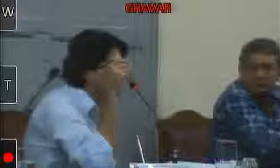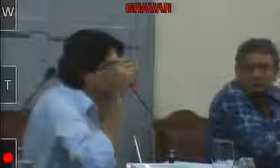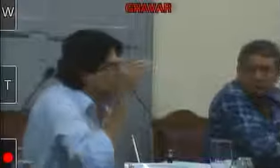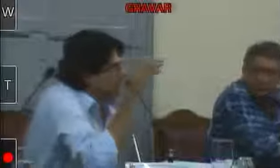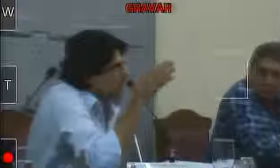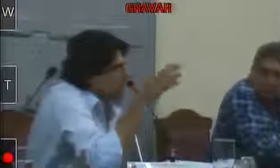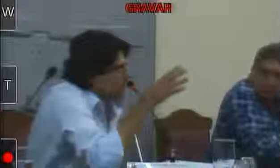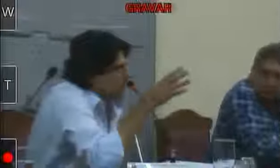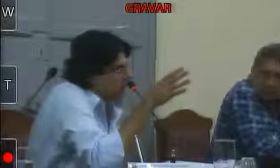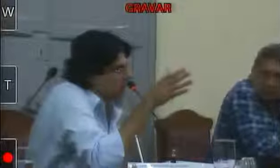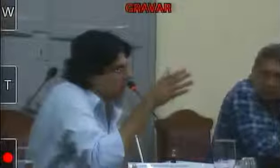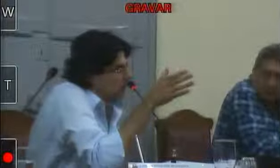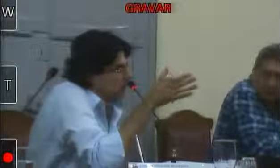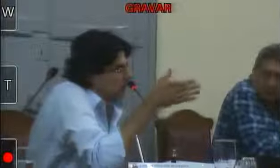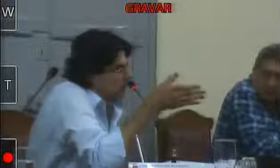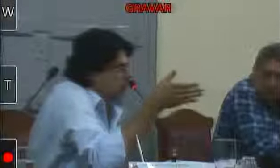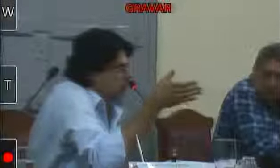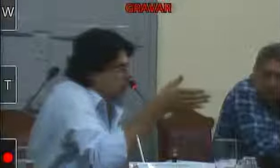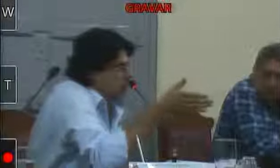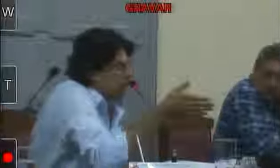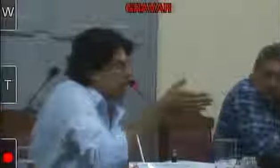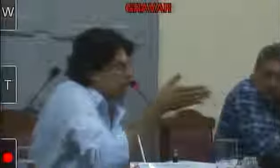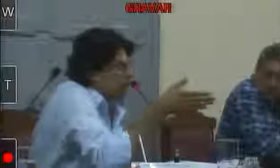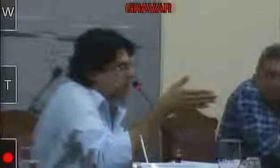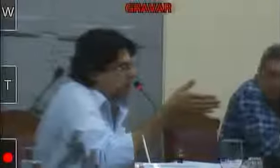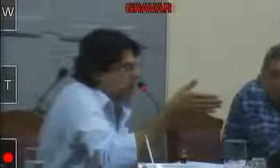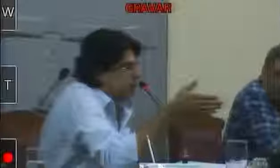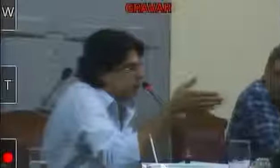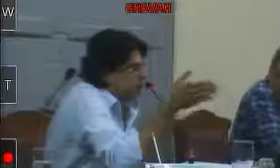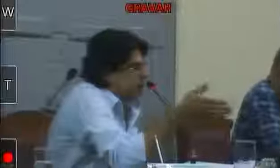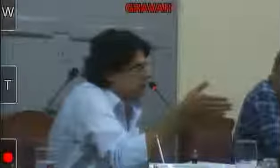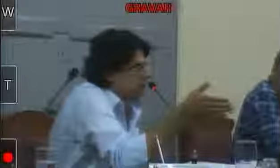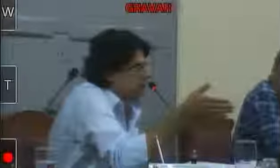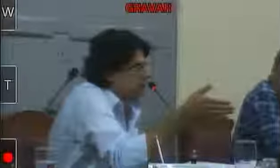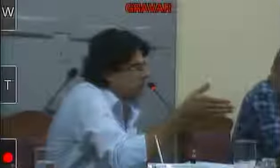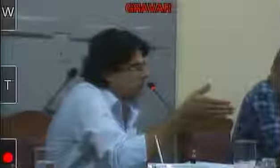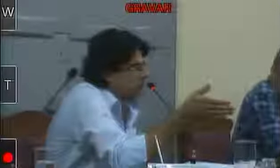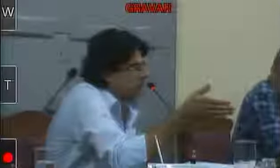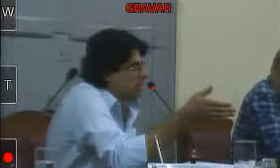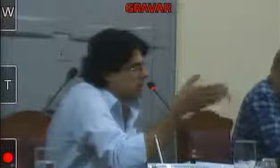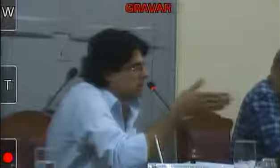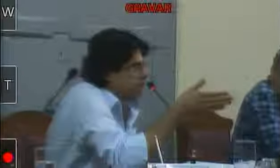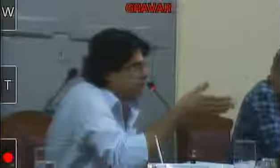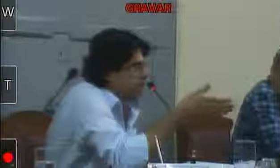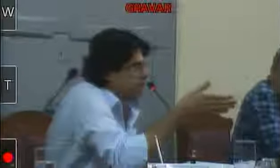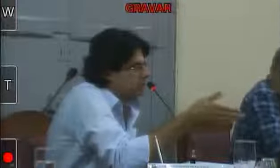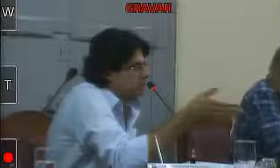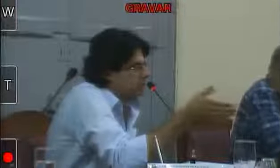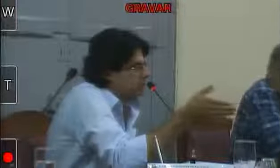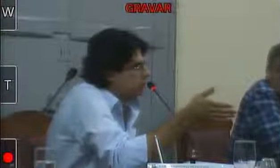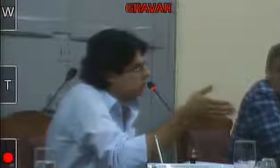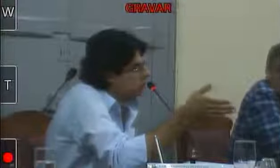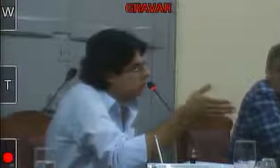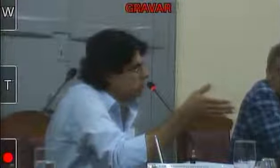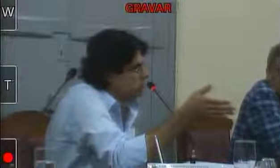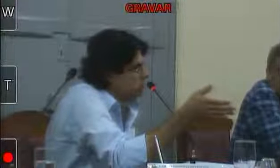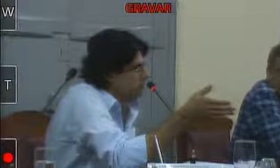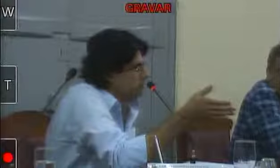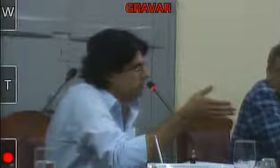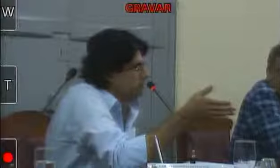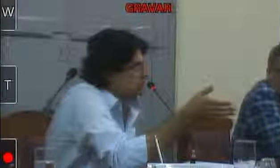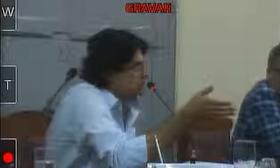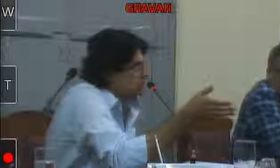aqui. Eu gostaria de saber quais critérios foram usados em Conservatória e quais critérios foram usados em outros